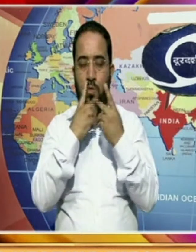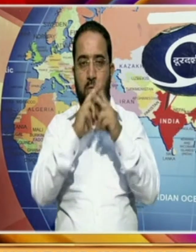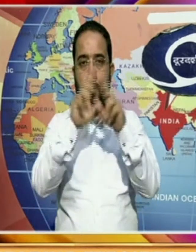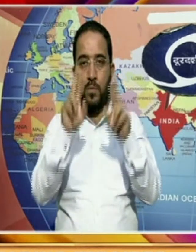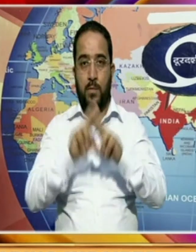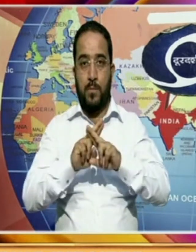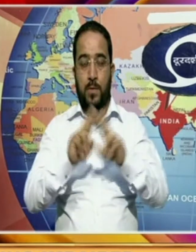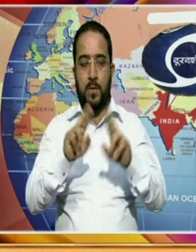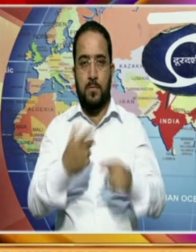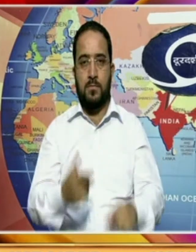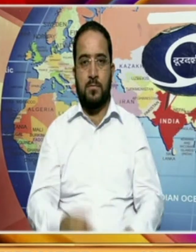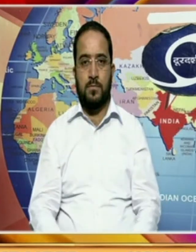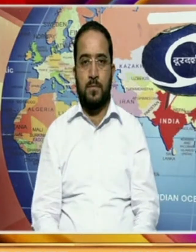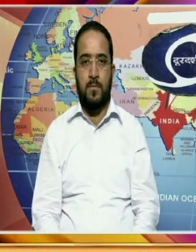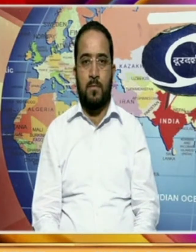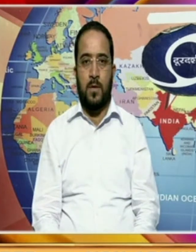जाए